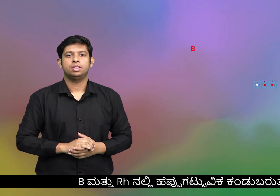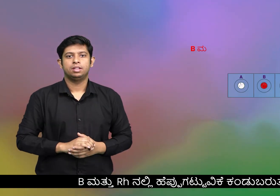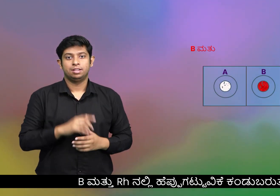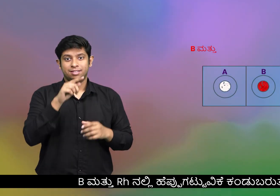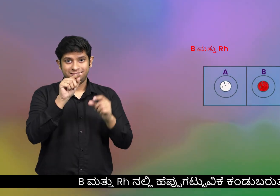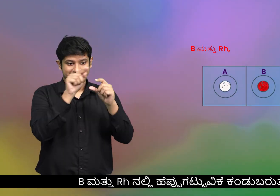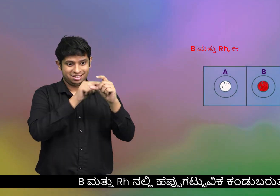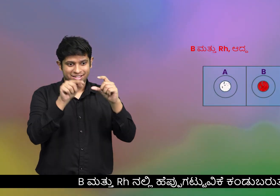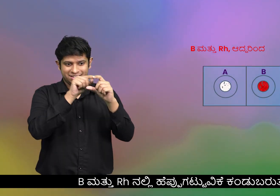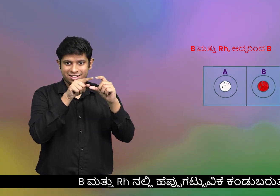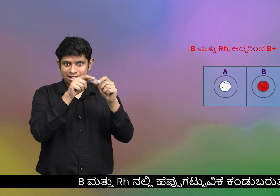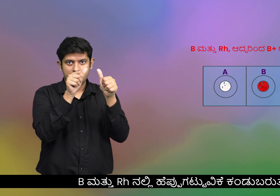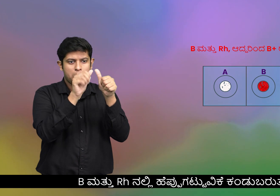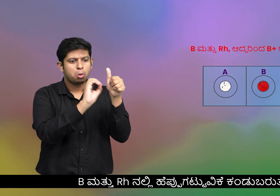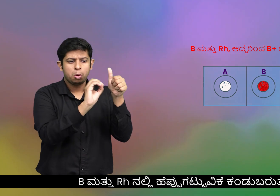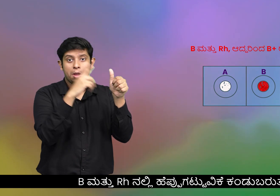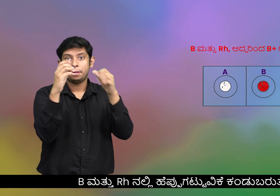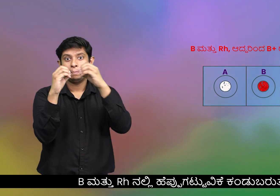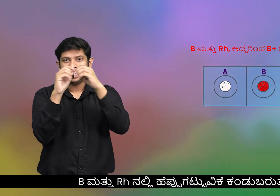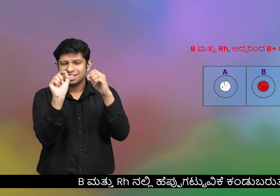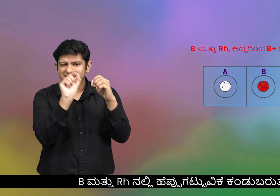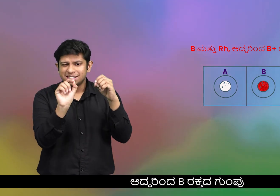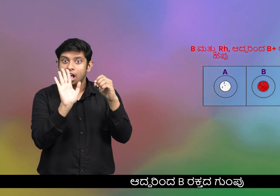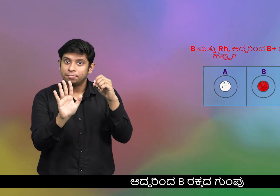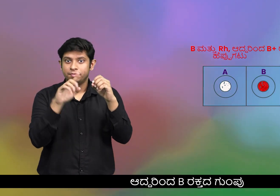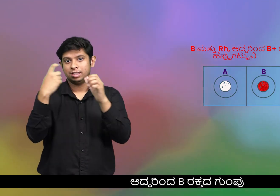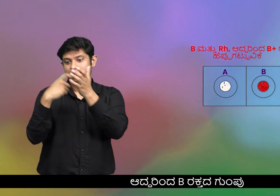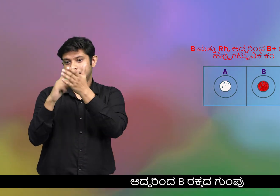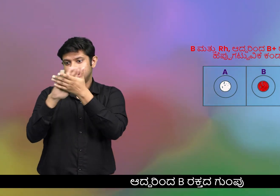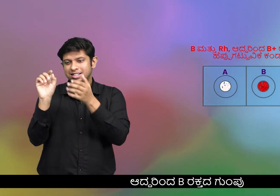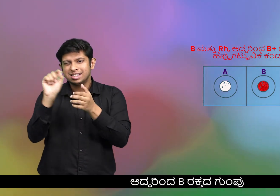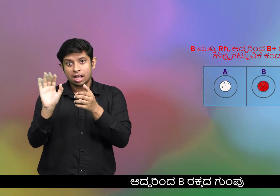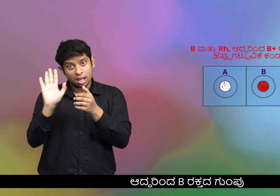B ಮತ್ತು RHನಲ್ಲಿ ಹೆಪ್ಪುಗಟ್ಟುವಿಕೆ ಕಂಡುಬರುತ್ತದೆ, ಆದ್ದರಿಂದ B ರಕ್ತದ ಗುಂಪು.